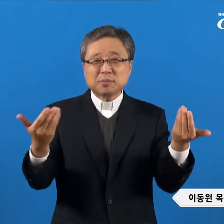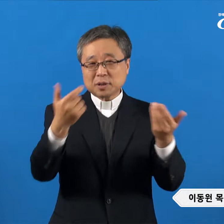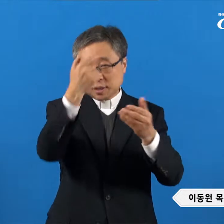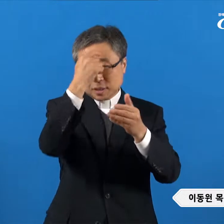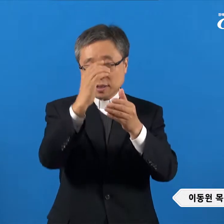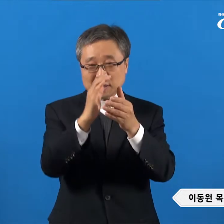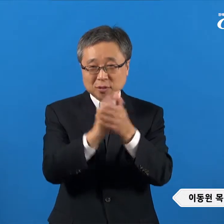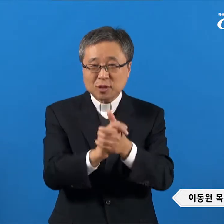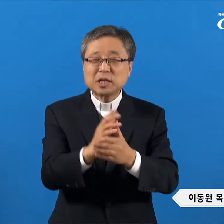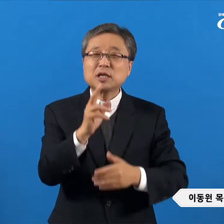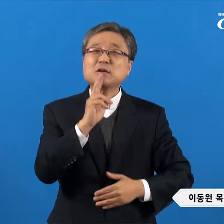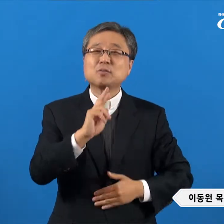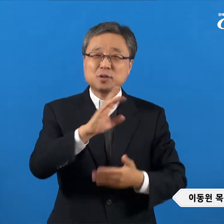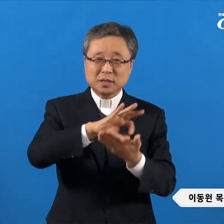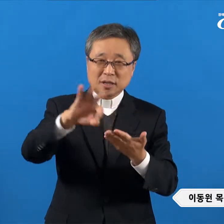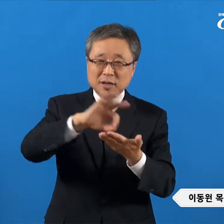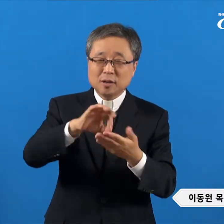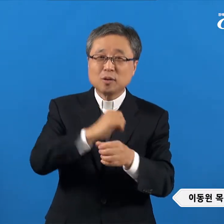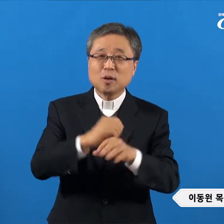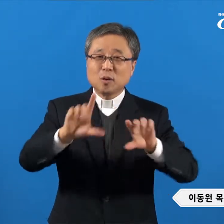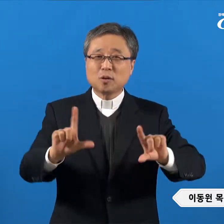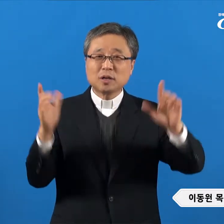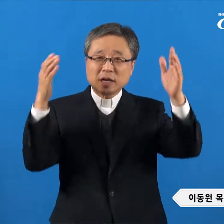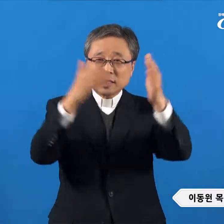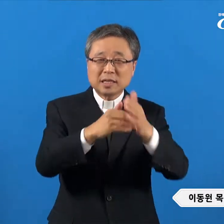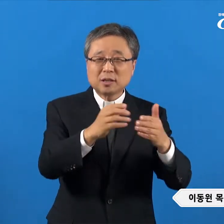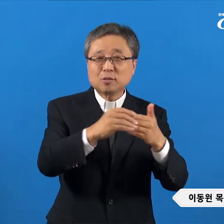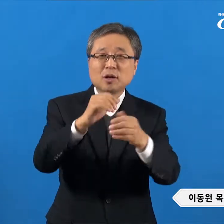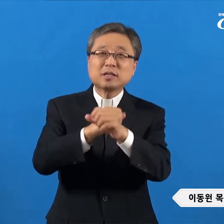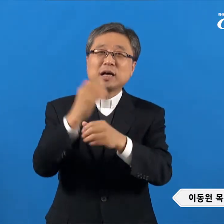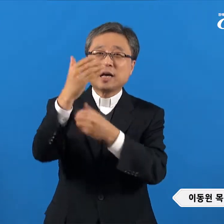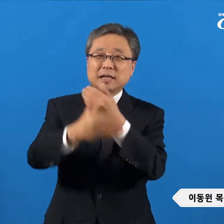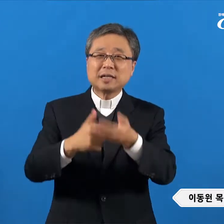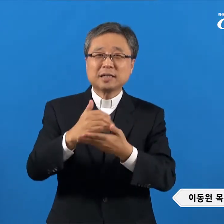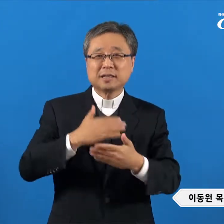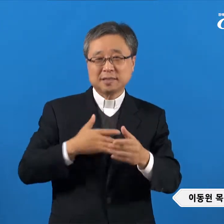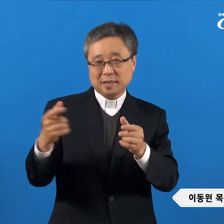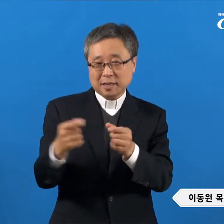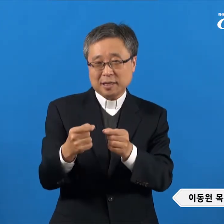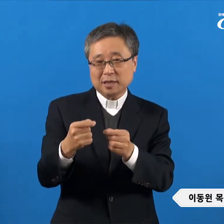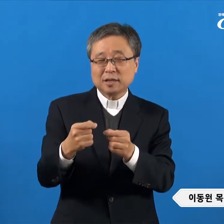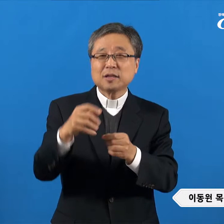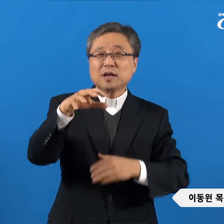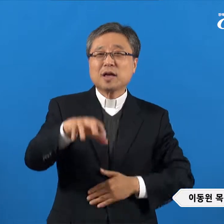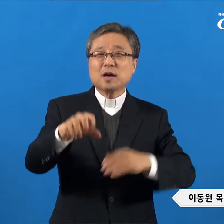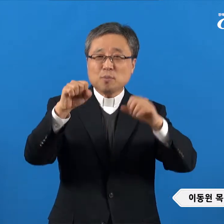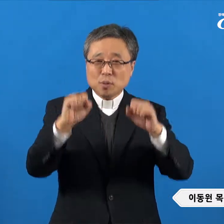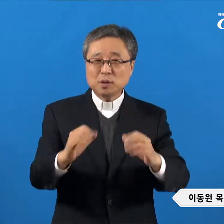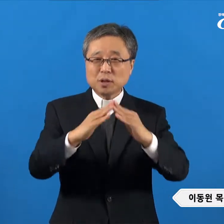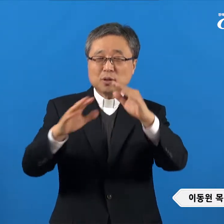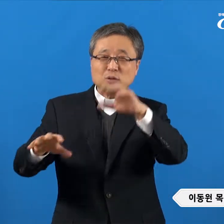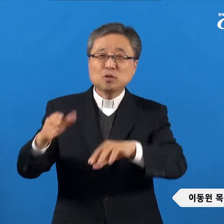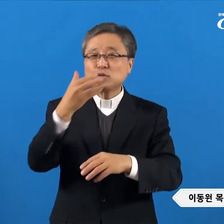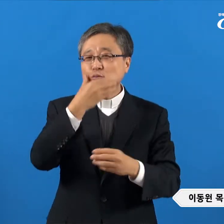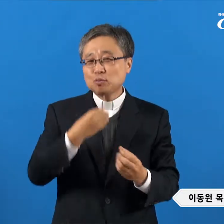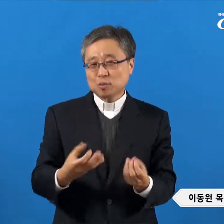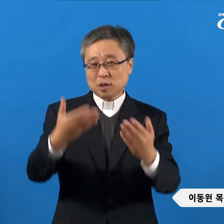하는데 2분을 쓰고, 오늘까지 나를 인도하신 하나님, 내 곁에 머물러준 이웃들을 축복하고 감사의